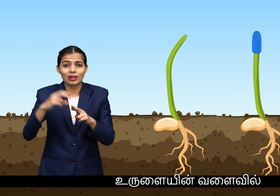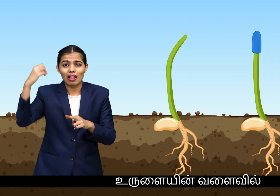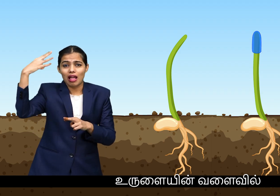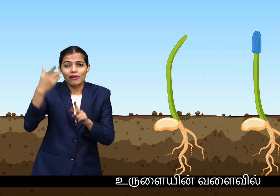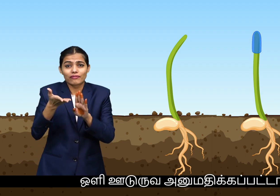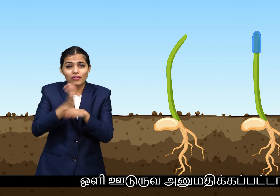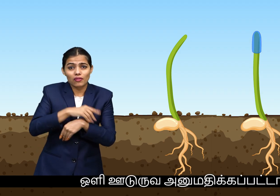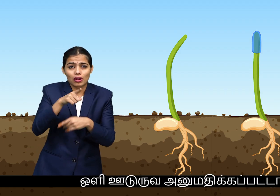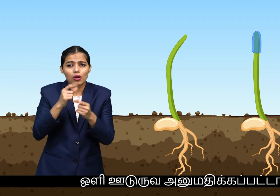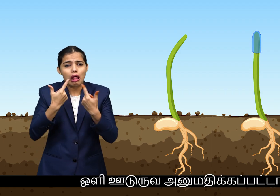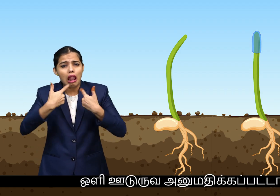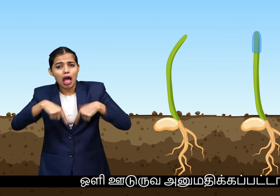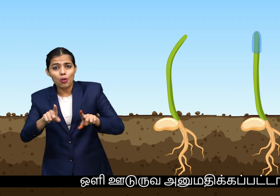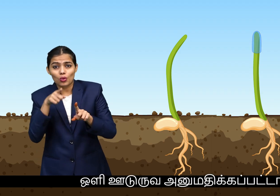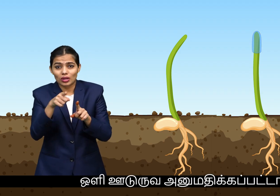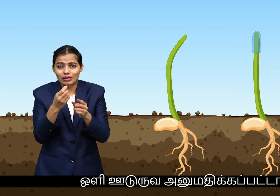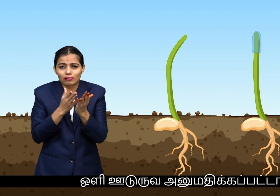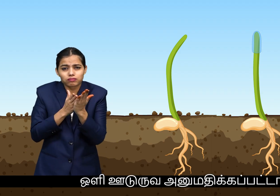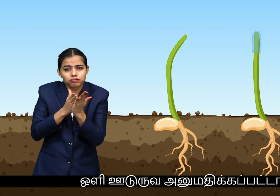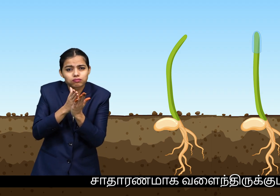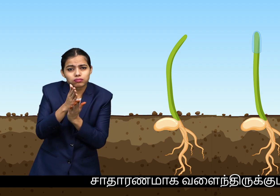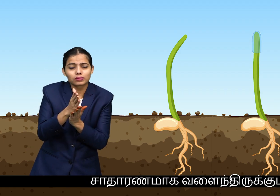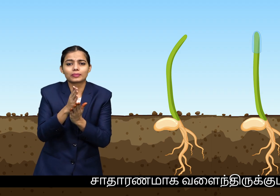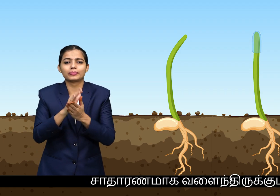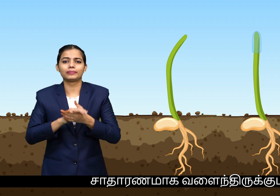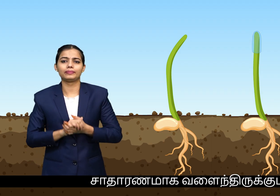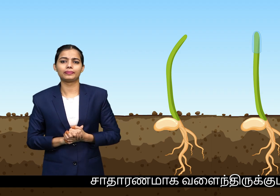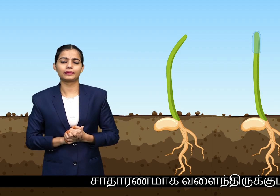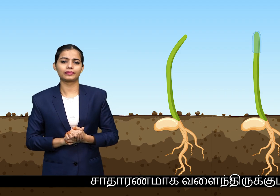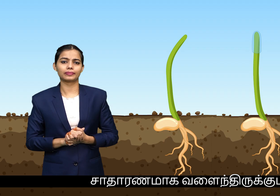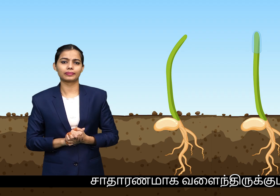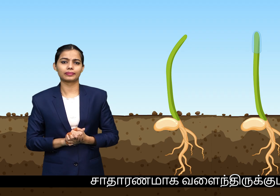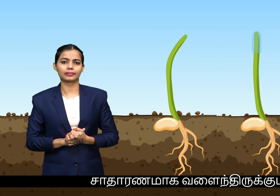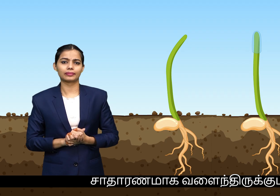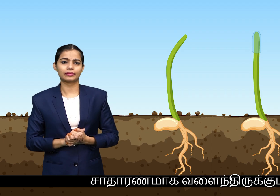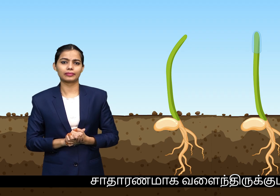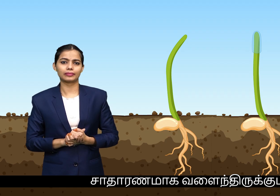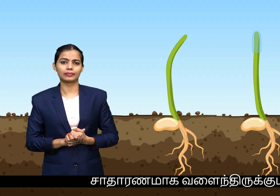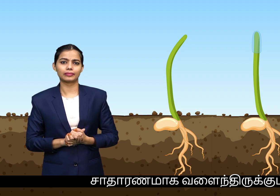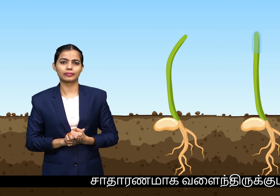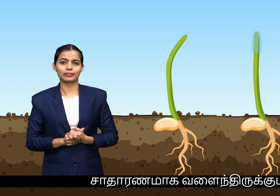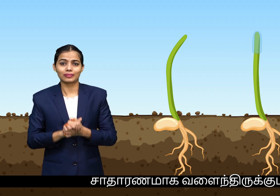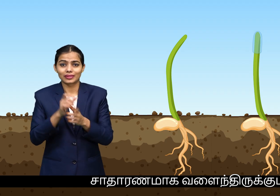உருளையின் வளைவில் ஒளி ஊடுருவ அனுமதிக்கப்பட்டால் சாதாரணமாக வளைந்திருக்கும்.